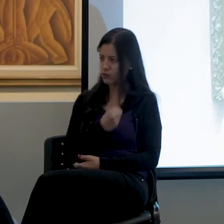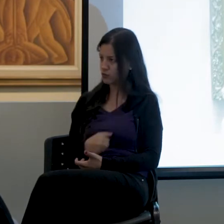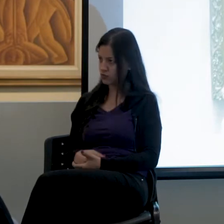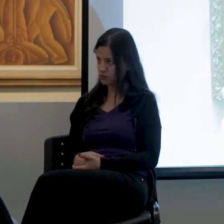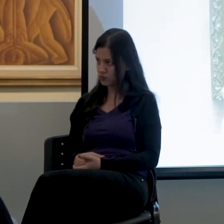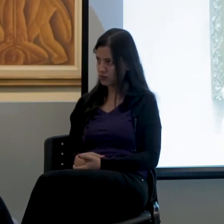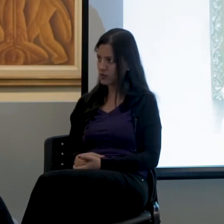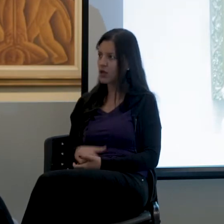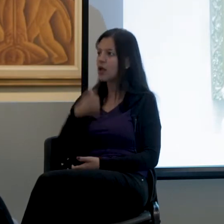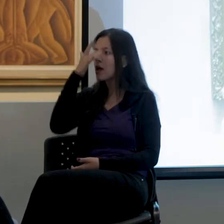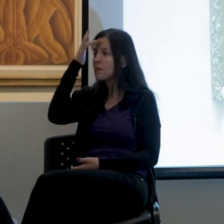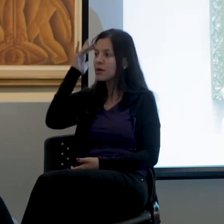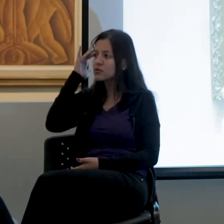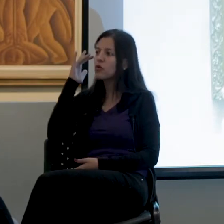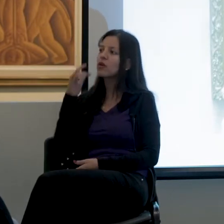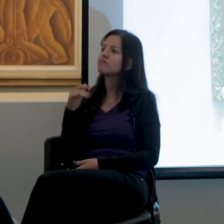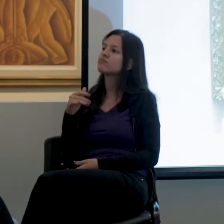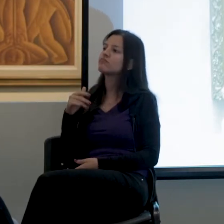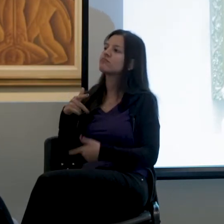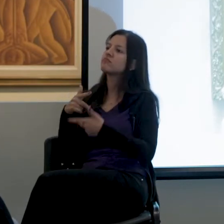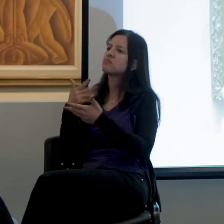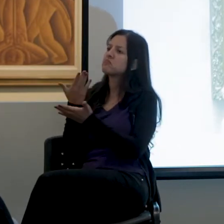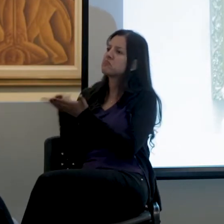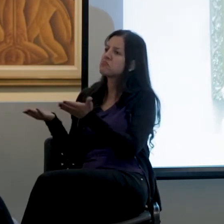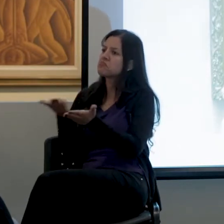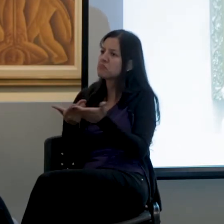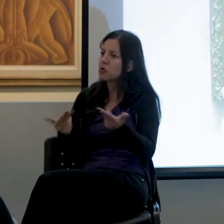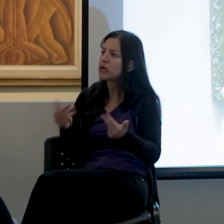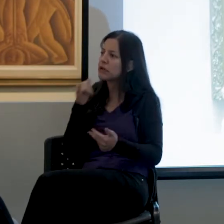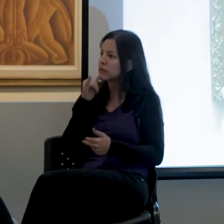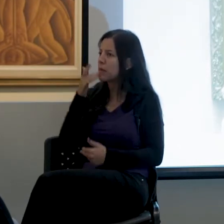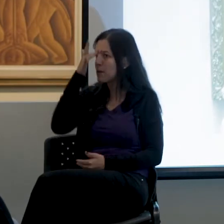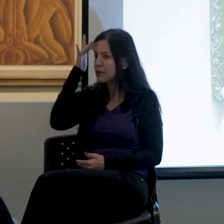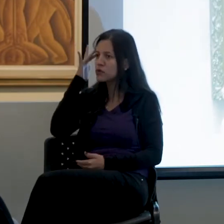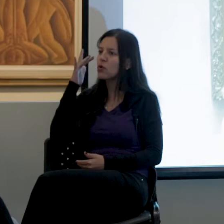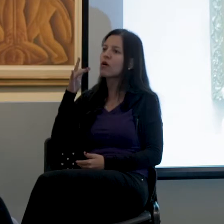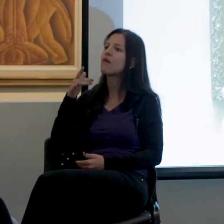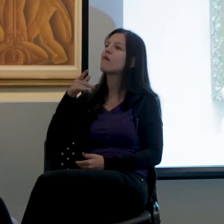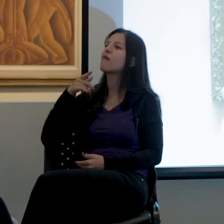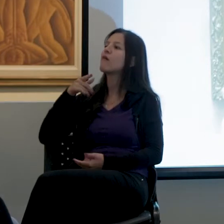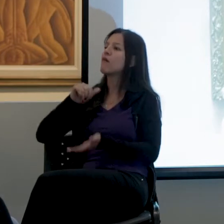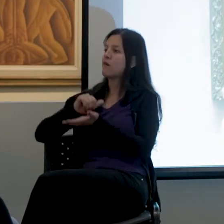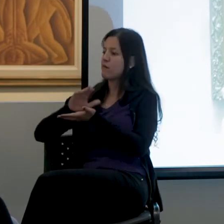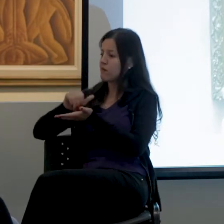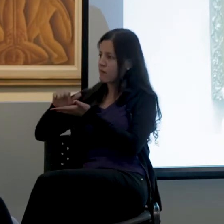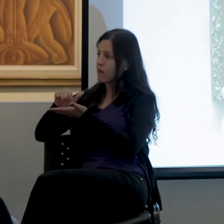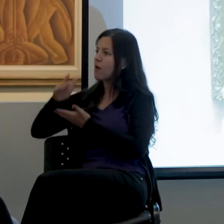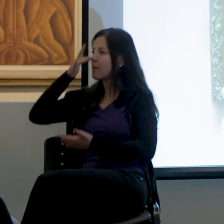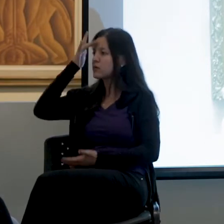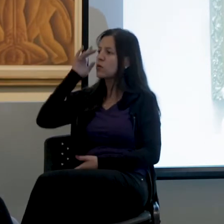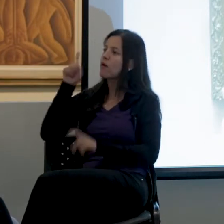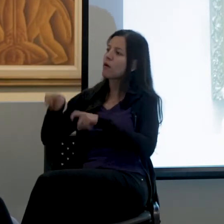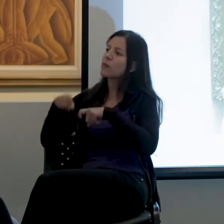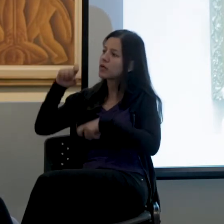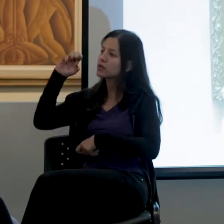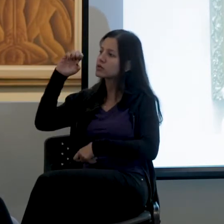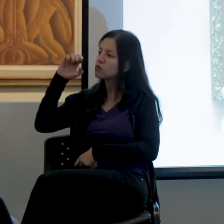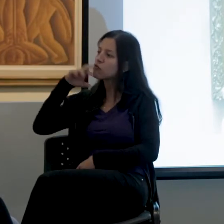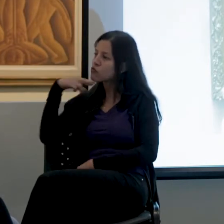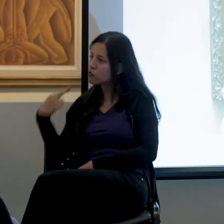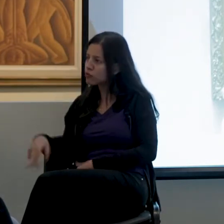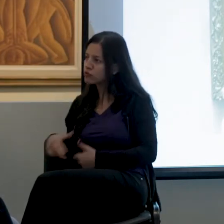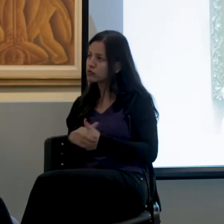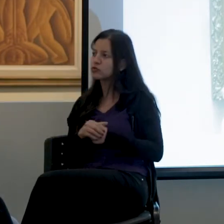Dos deserdados de toda parte, seja os camponeses russos, seja os escravos brasileiros, seja a dona de casa da